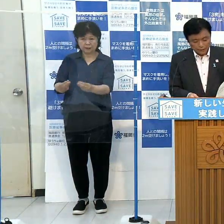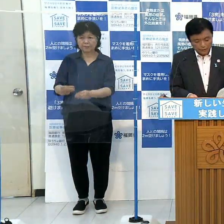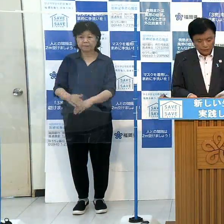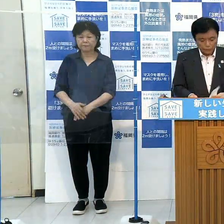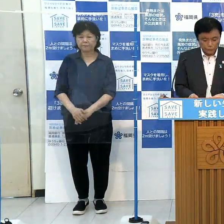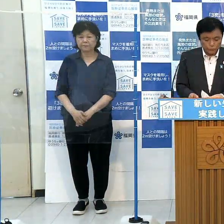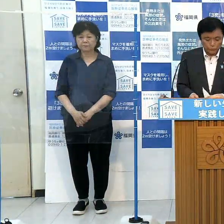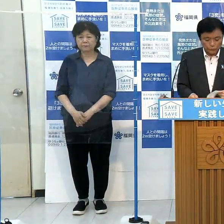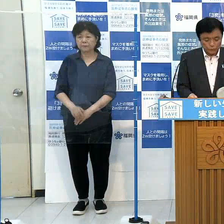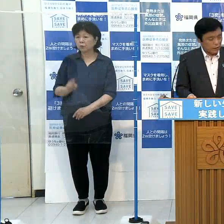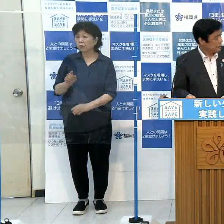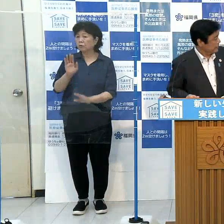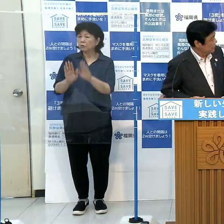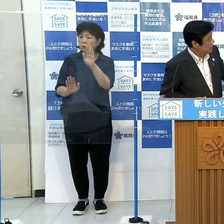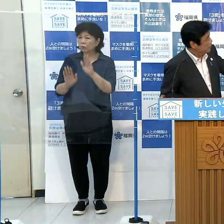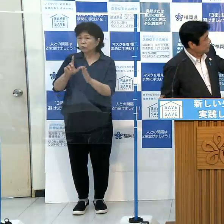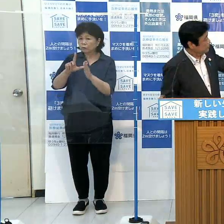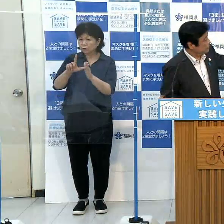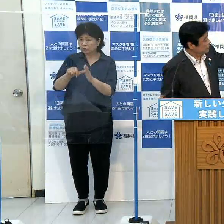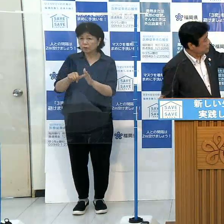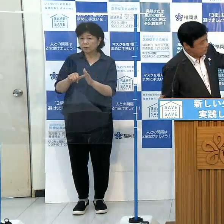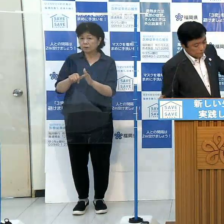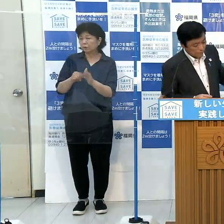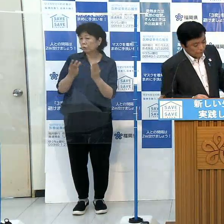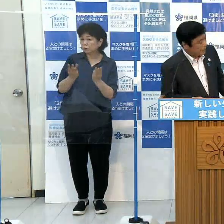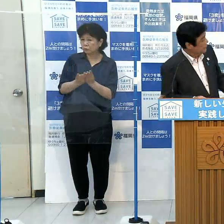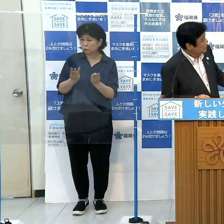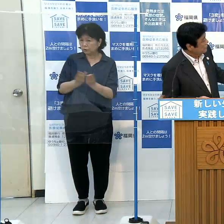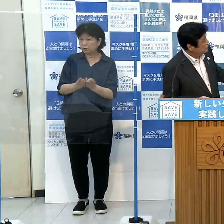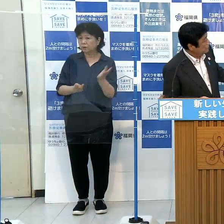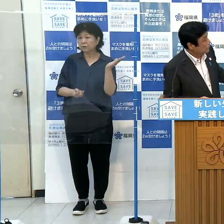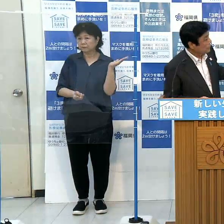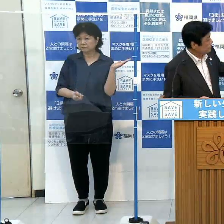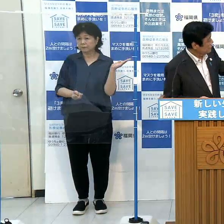。そういう状況の中で数字、